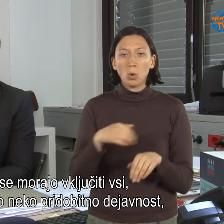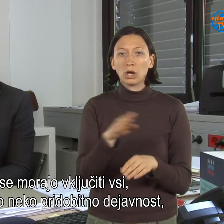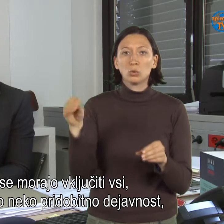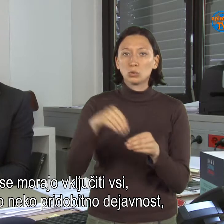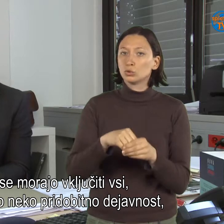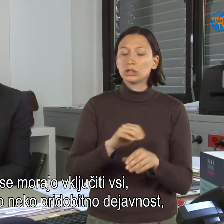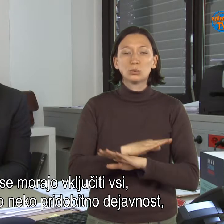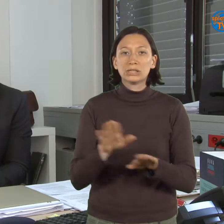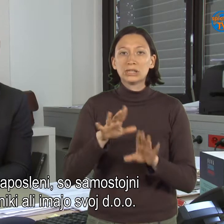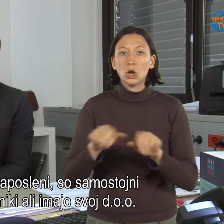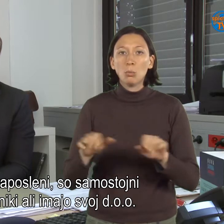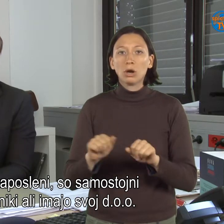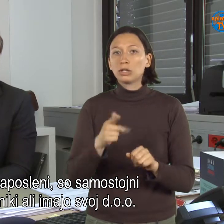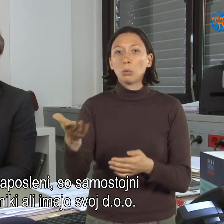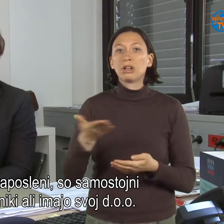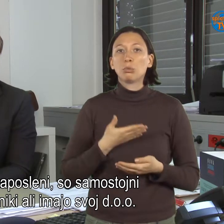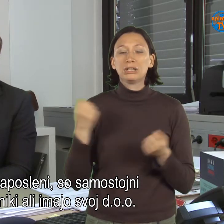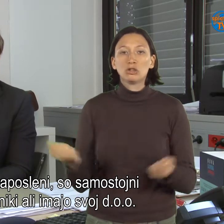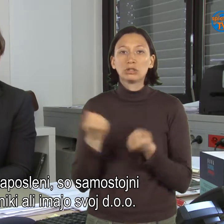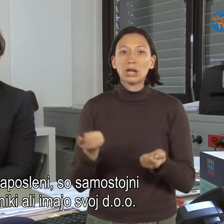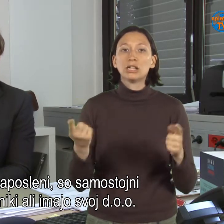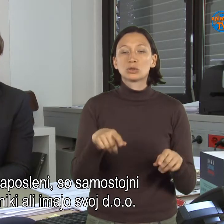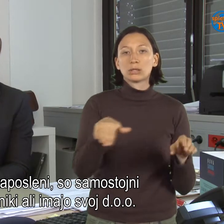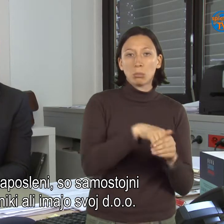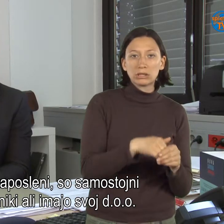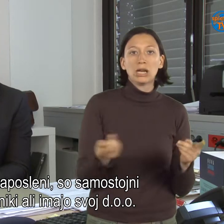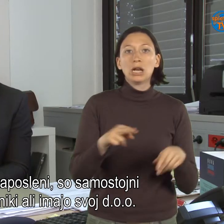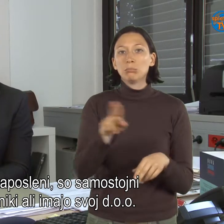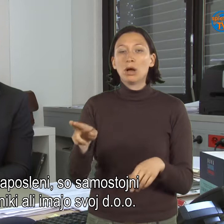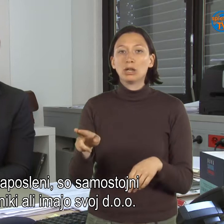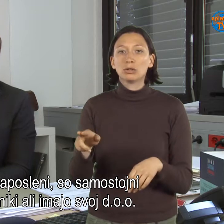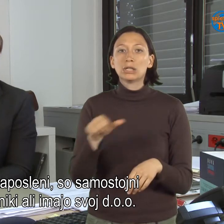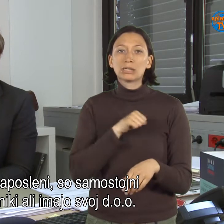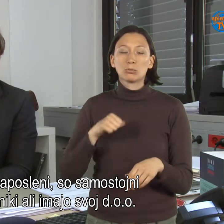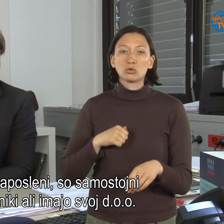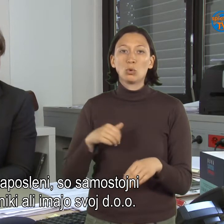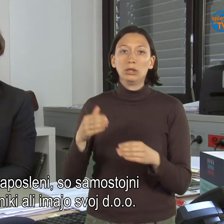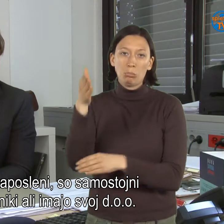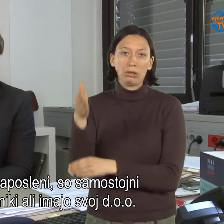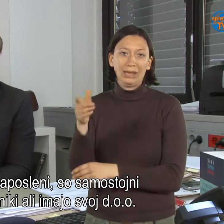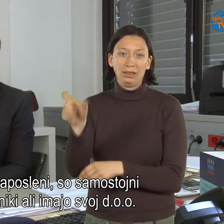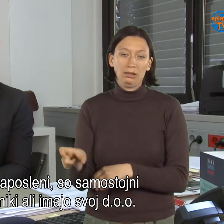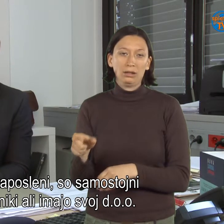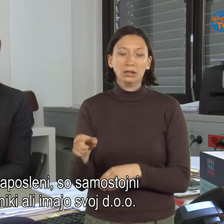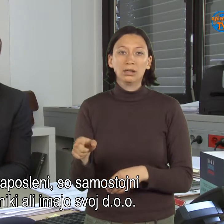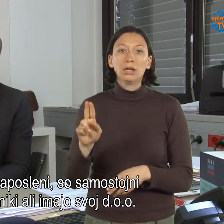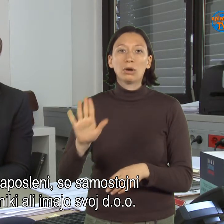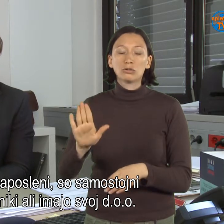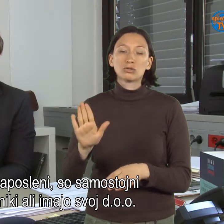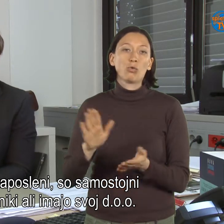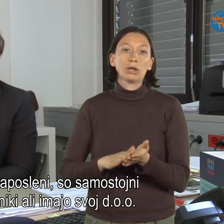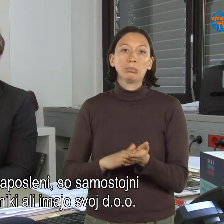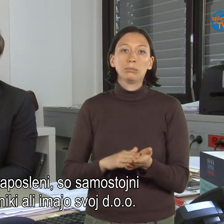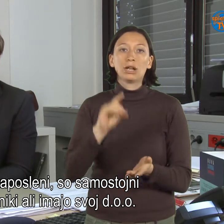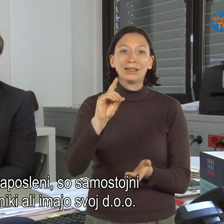morajo vključiti vsi, ki upravljajo neko pridobitno dejavnost, ali so zaposleni, ali so samostojni podjetniki, imajo